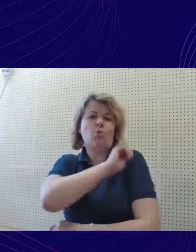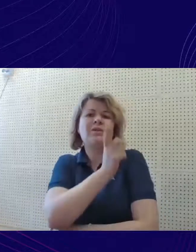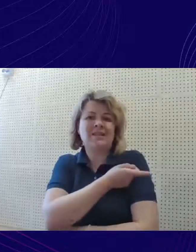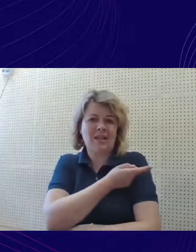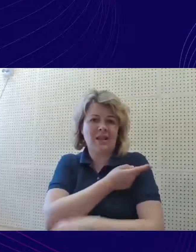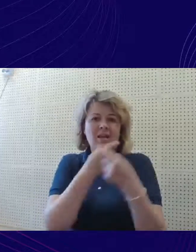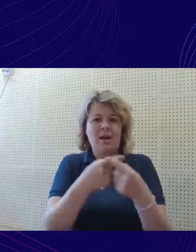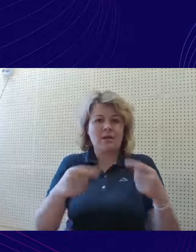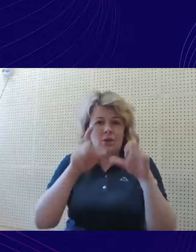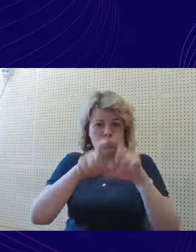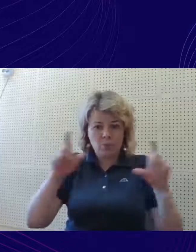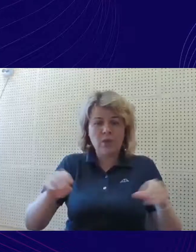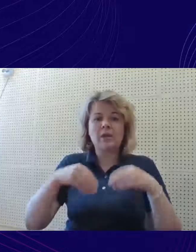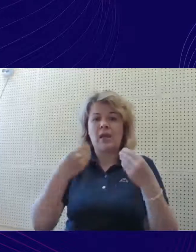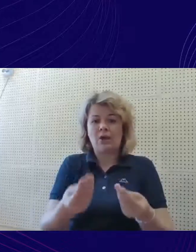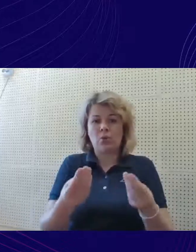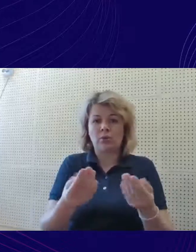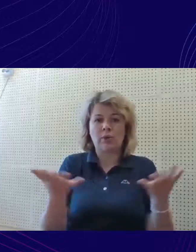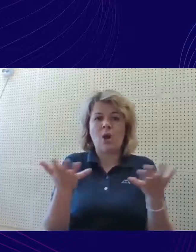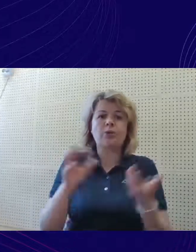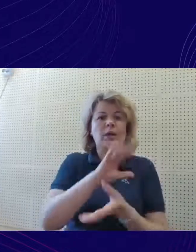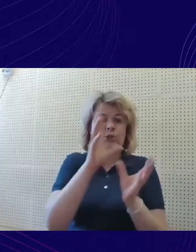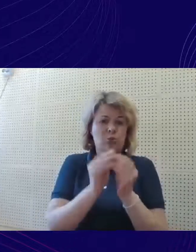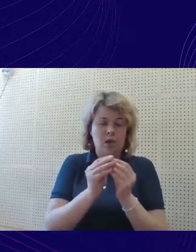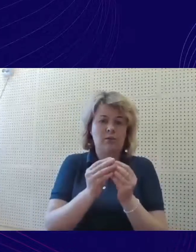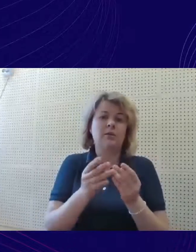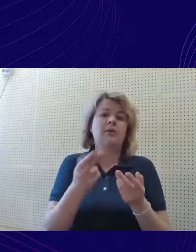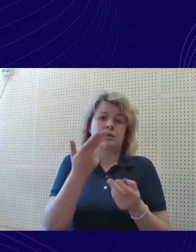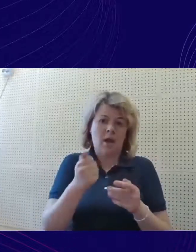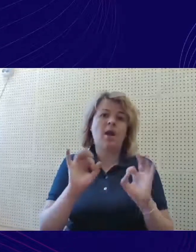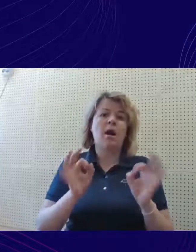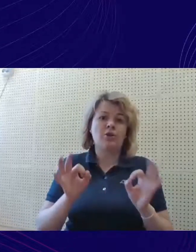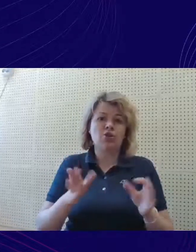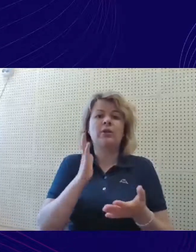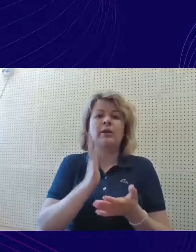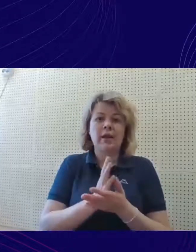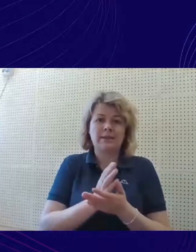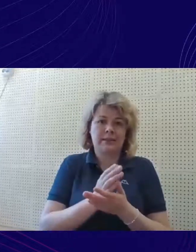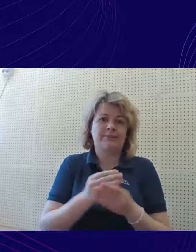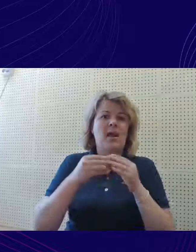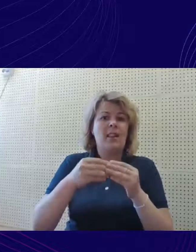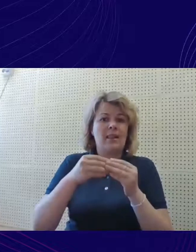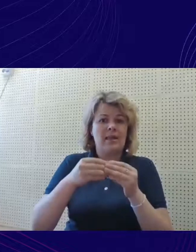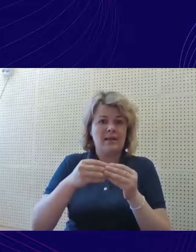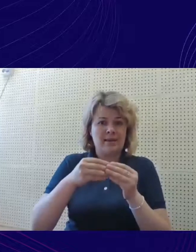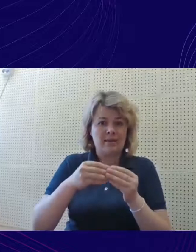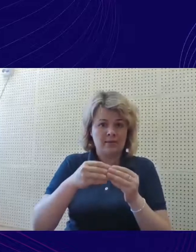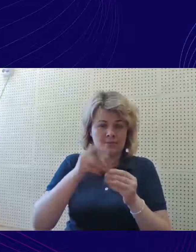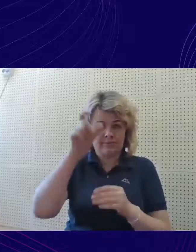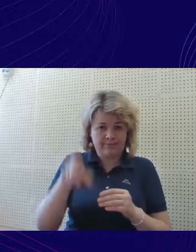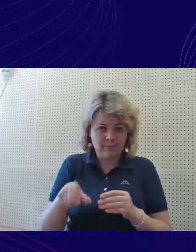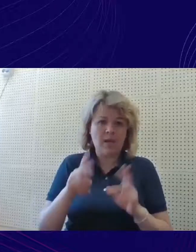результат. Да, конечно, есть безусловный лидер, как правило, все-таки режиссер, хотя у нас